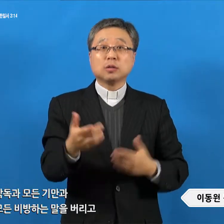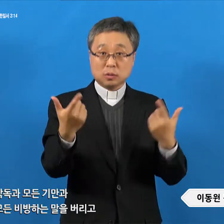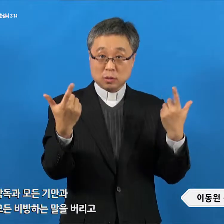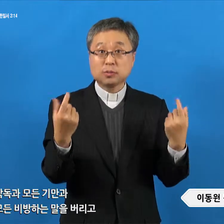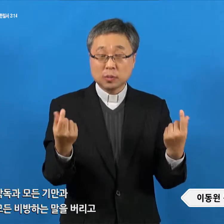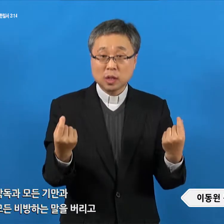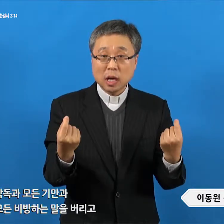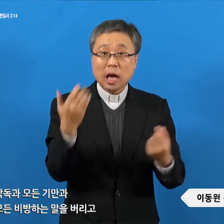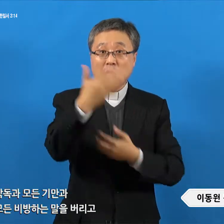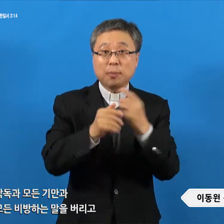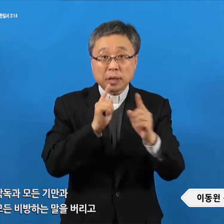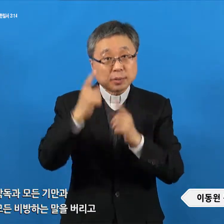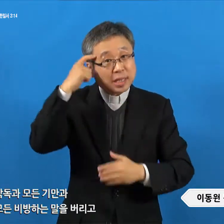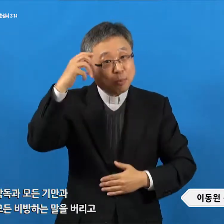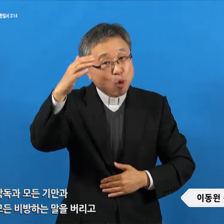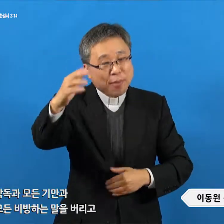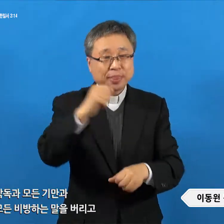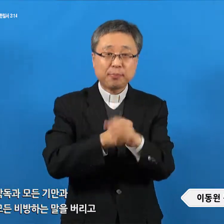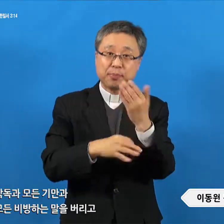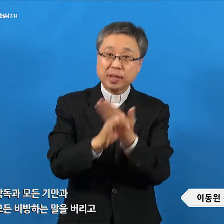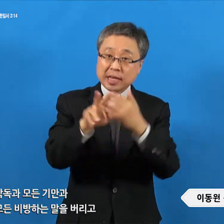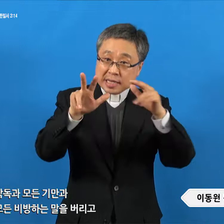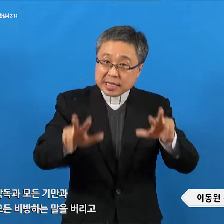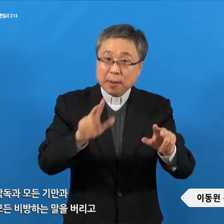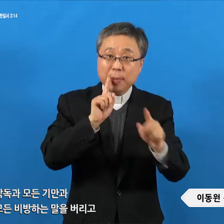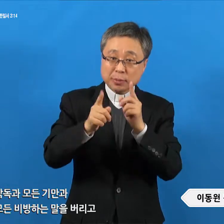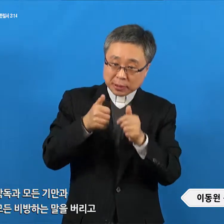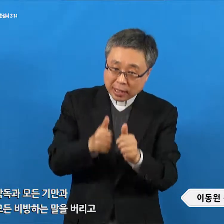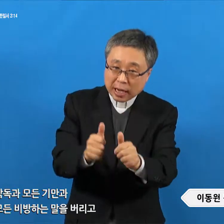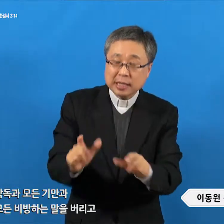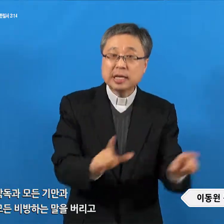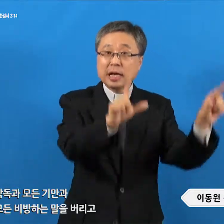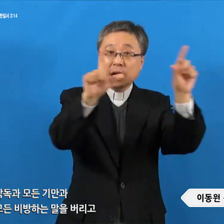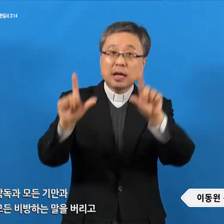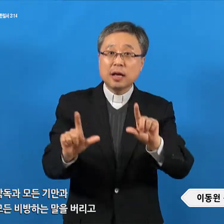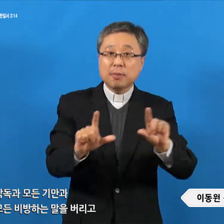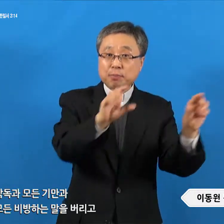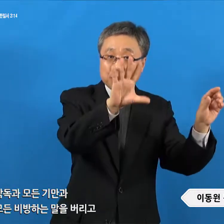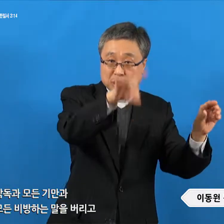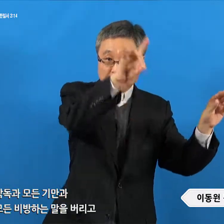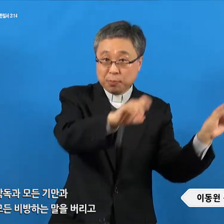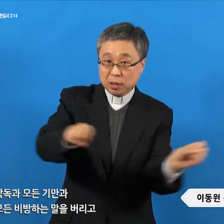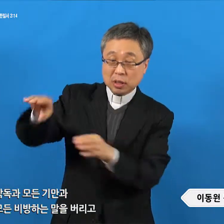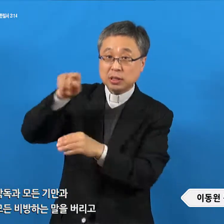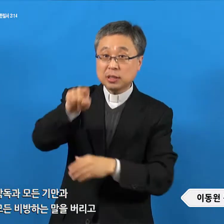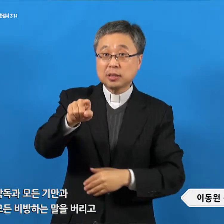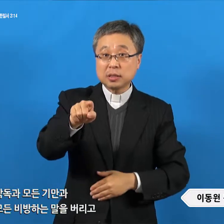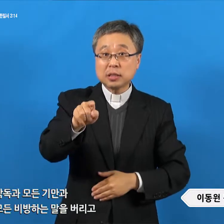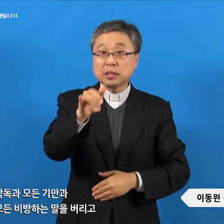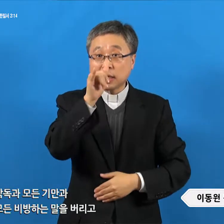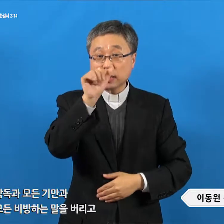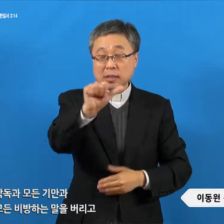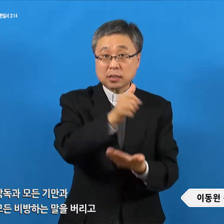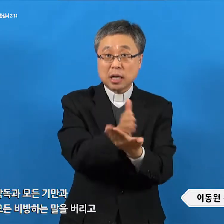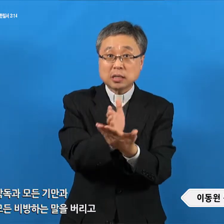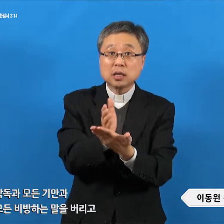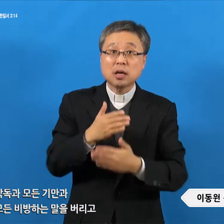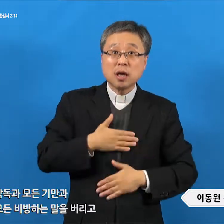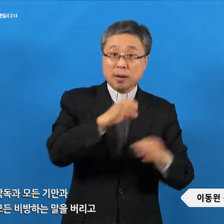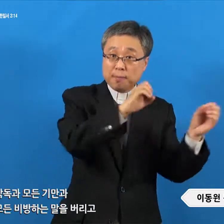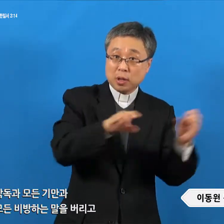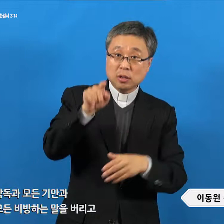우리가 하나님의 말씀을 사모한다면 이제 말씀을 따라 살아야 하는데 먼저 버릴 것이 있다. 5가지를 강조했어요. 버릴